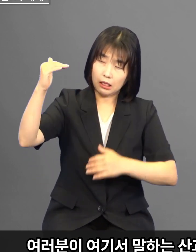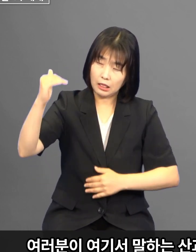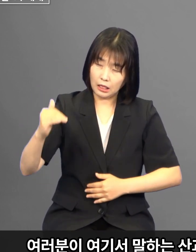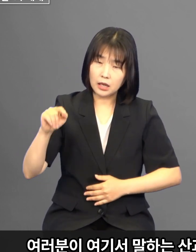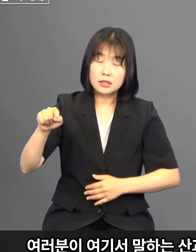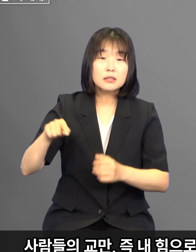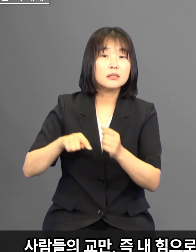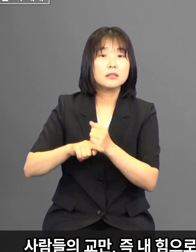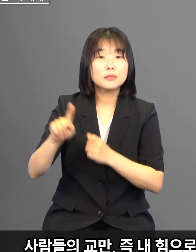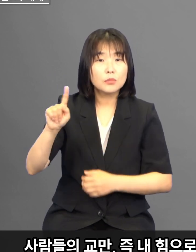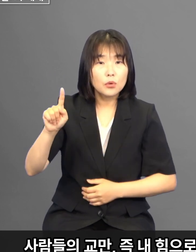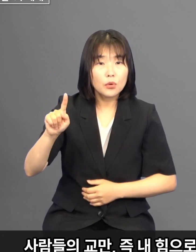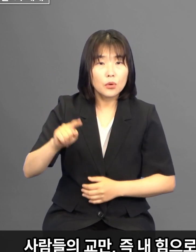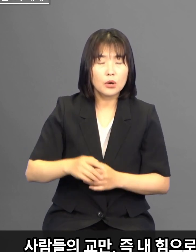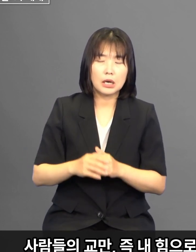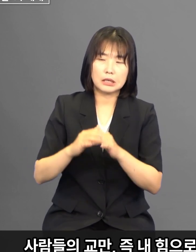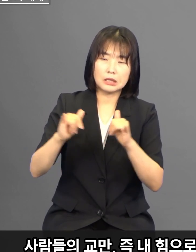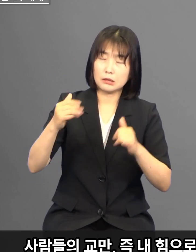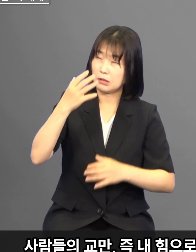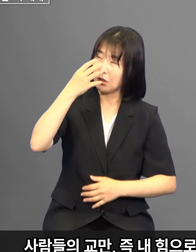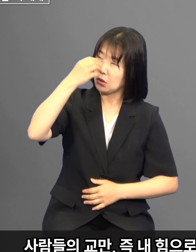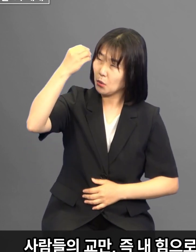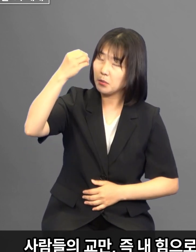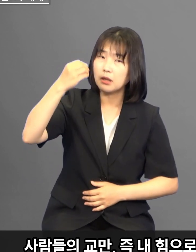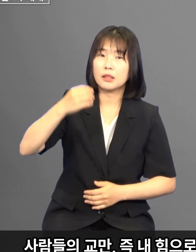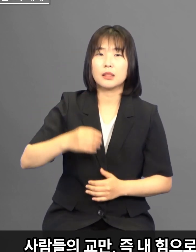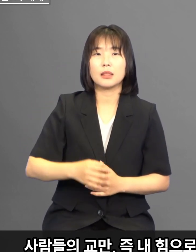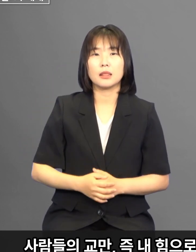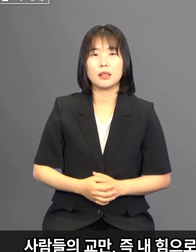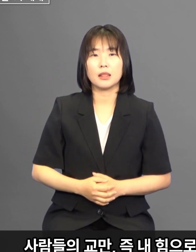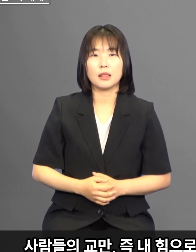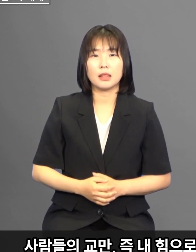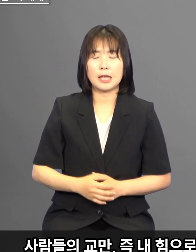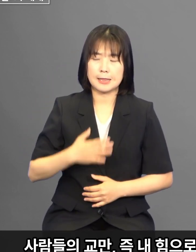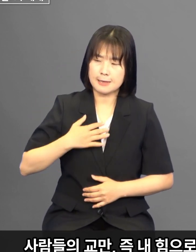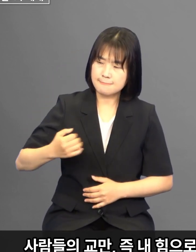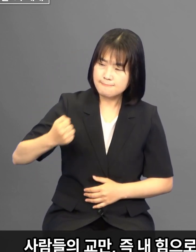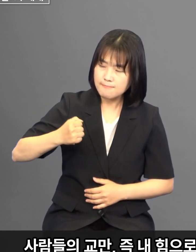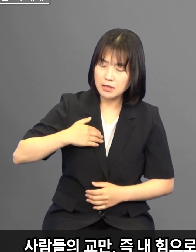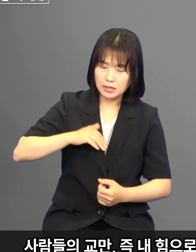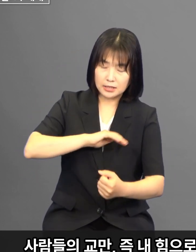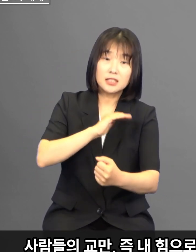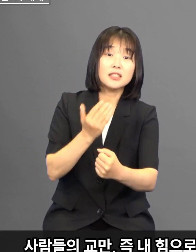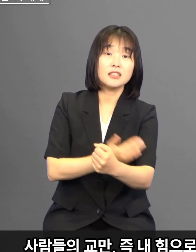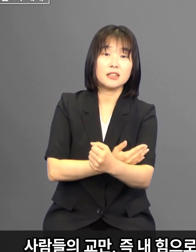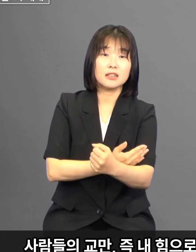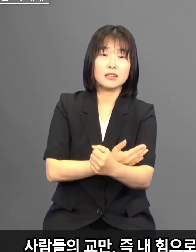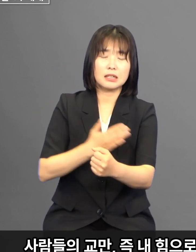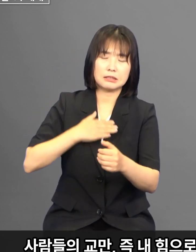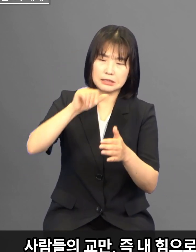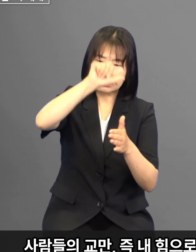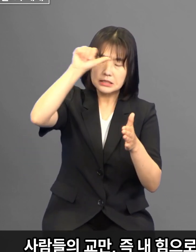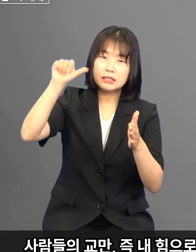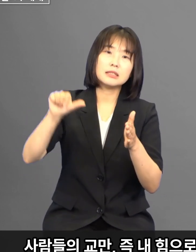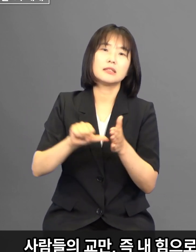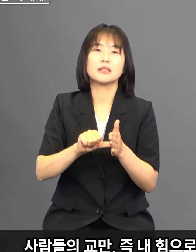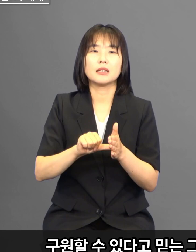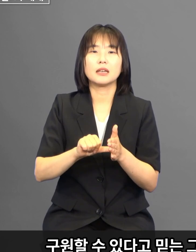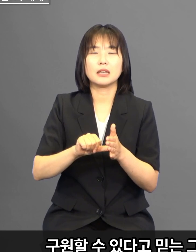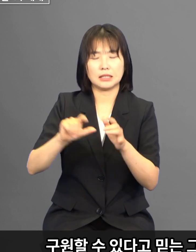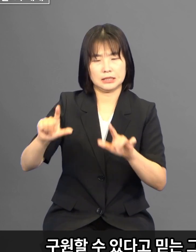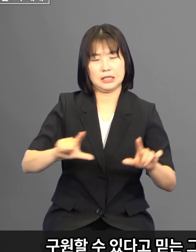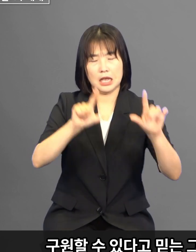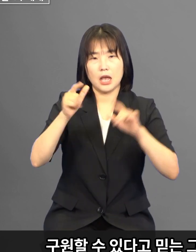이런 겁니다. 사람들의 교만, 즉 내 힘으로, 내 능력으로 내 인생을 살아갈 수